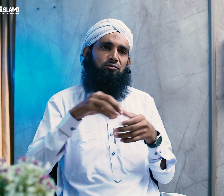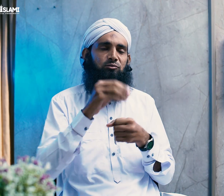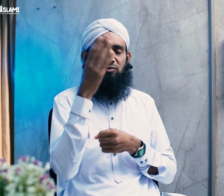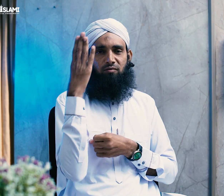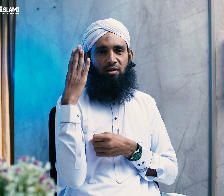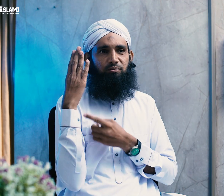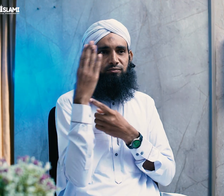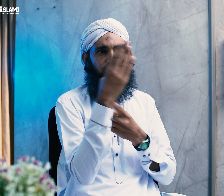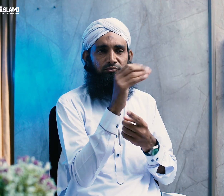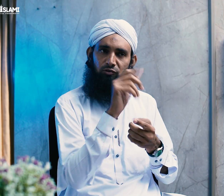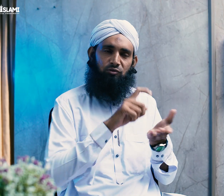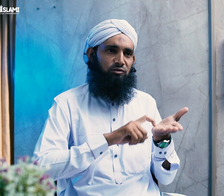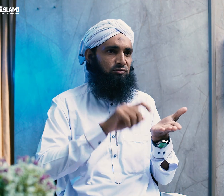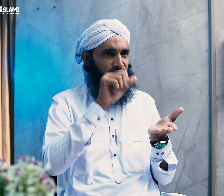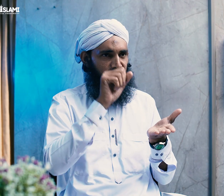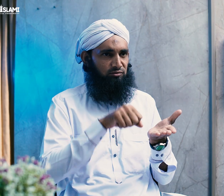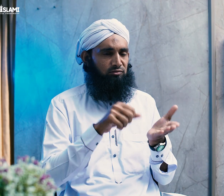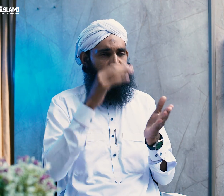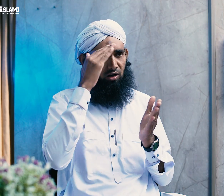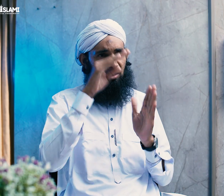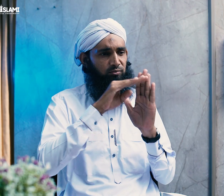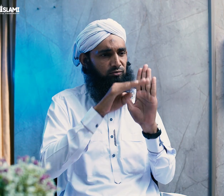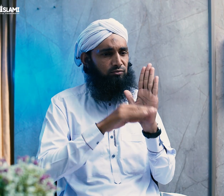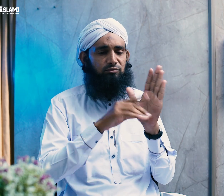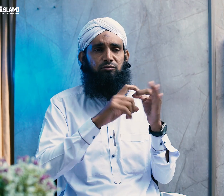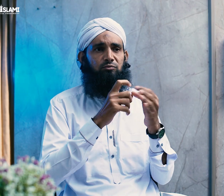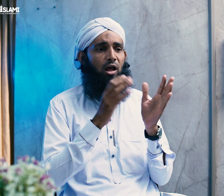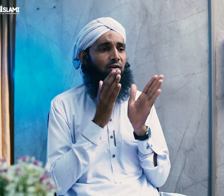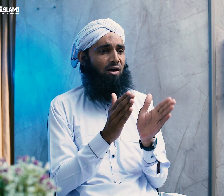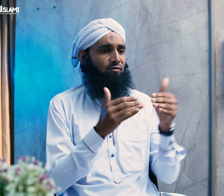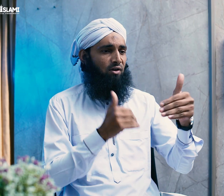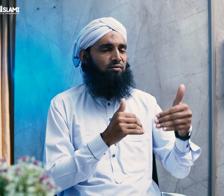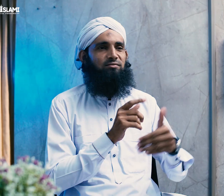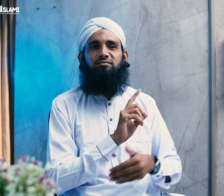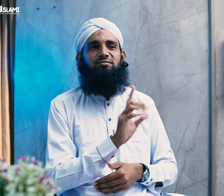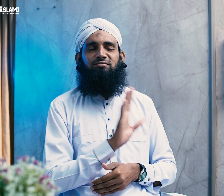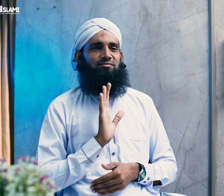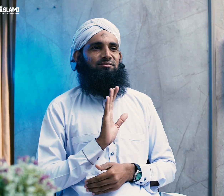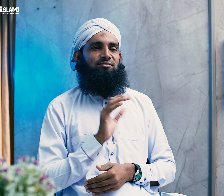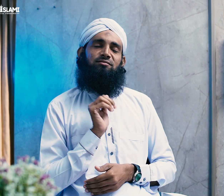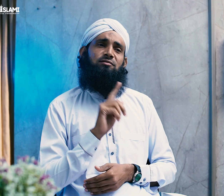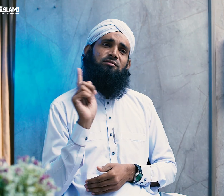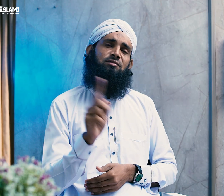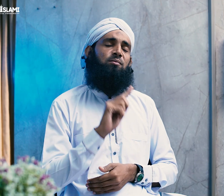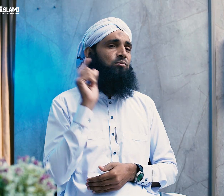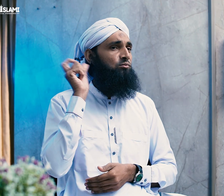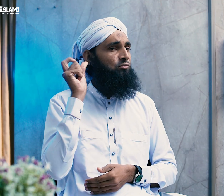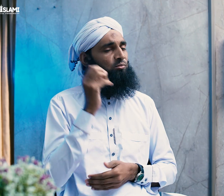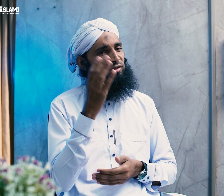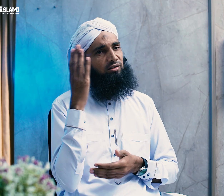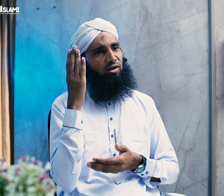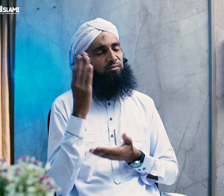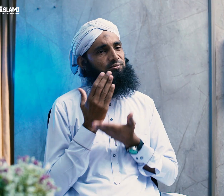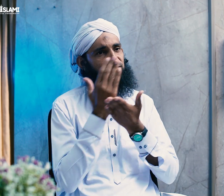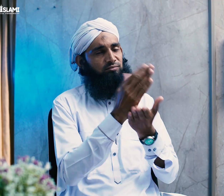شہداء ہیں ان کو بھی کیا جا سکتا ہے۔ ایسا شرعی اعتبار سے کوئی تخصیص یا قید شرعی طور پہ نہیں لگائی گئی کہ